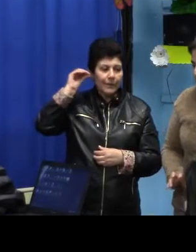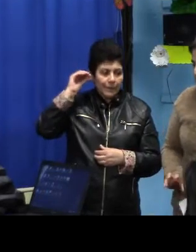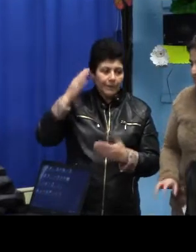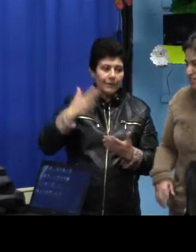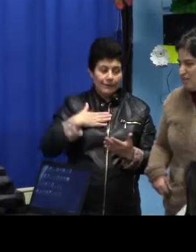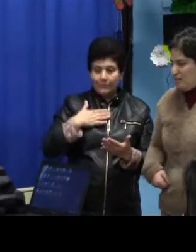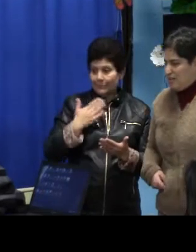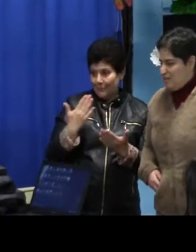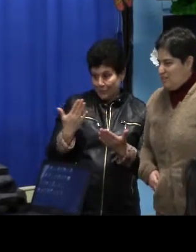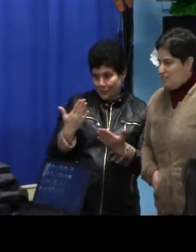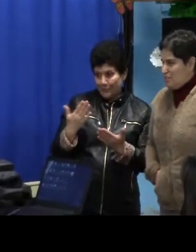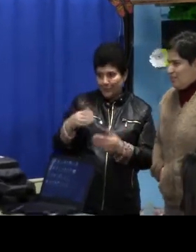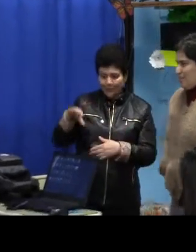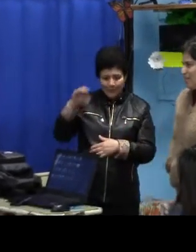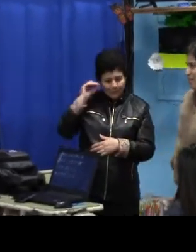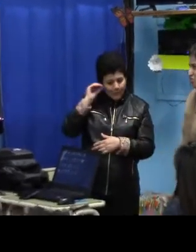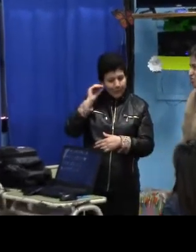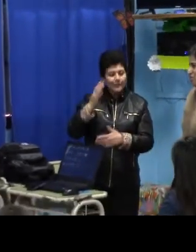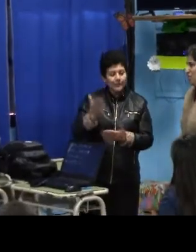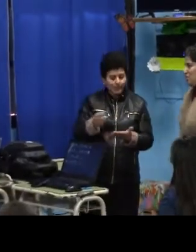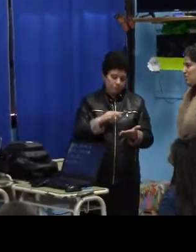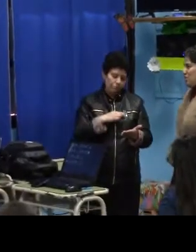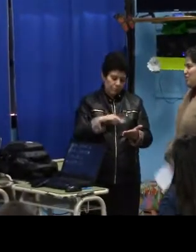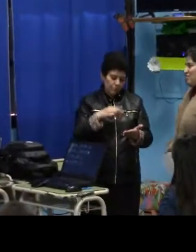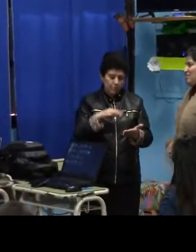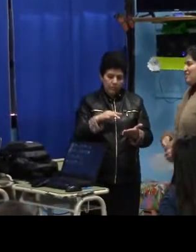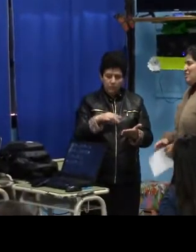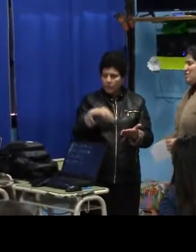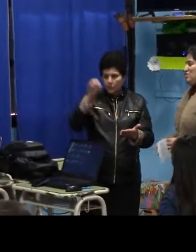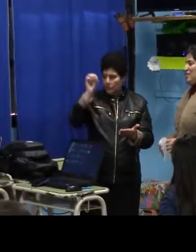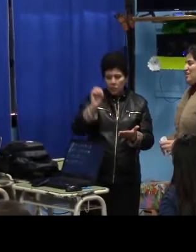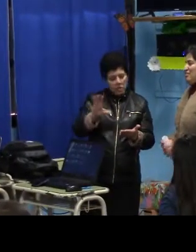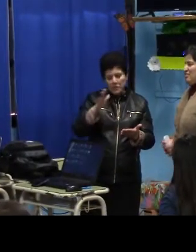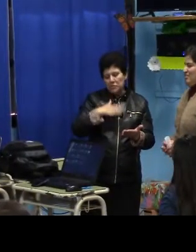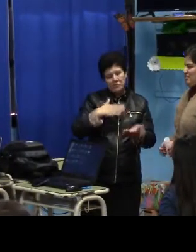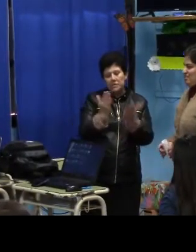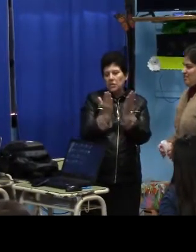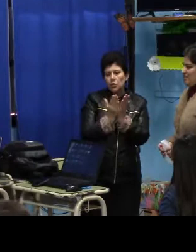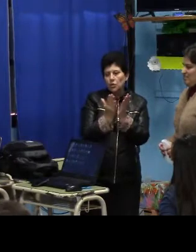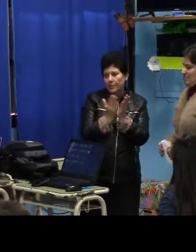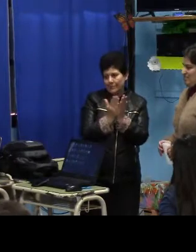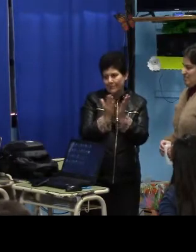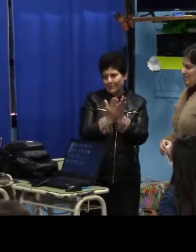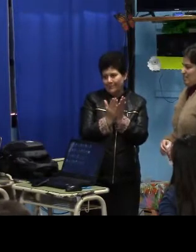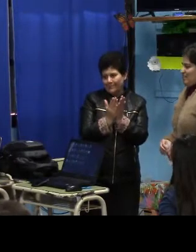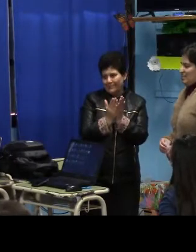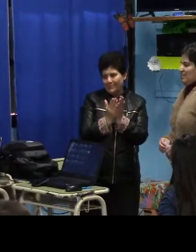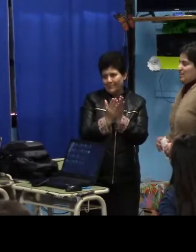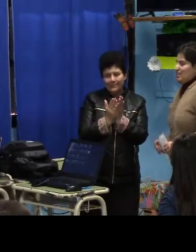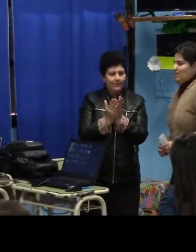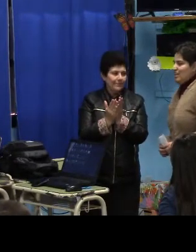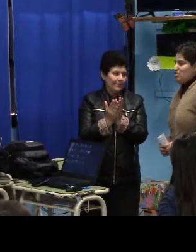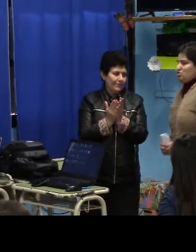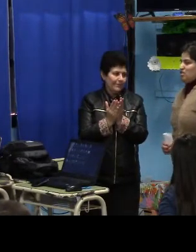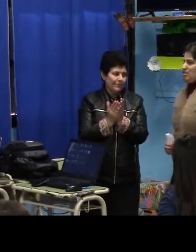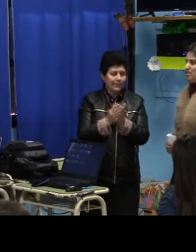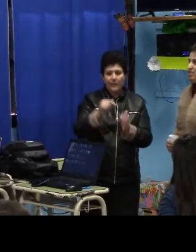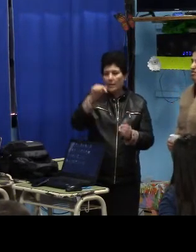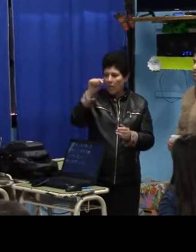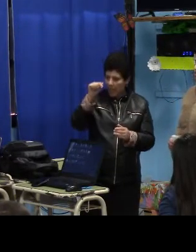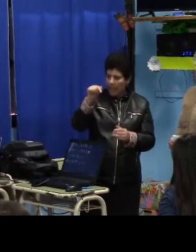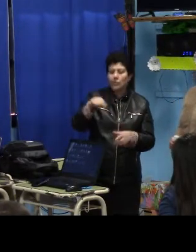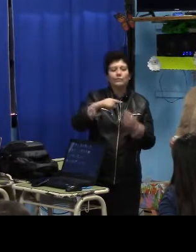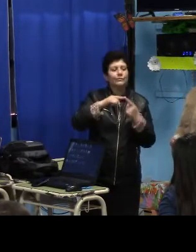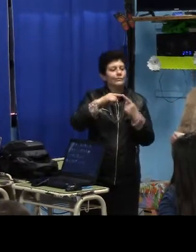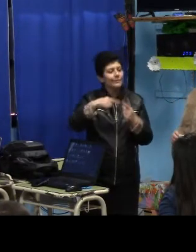que me dio ya estaba leído, ya estaba lo que tenía que hacer y estudiarlo. Y ahí, eso es